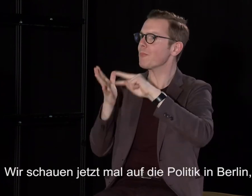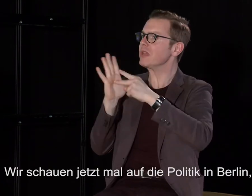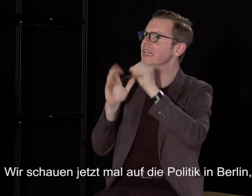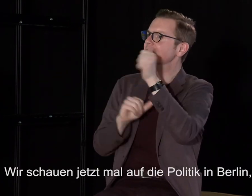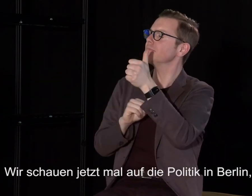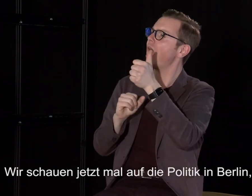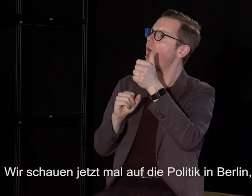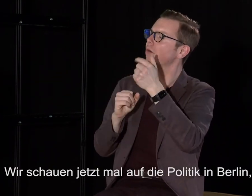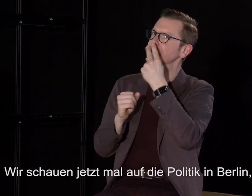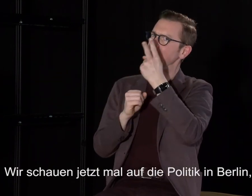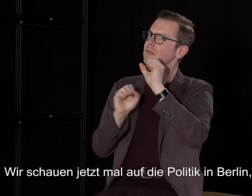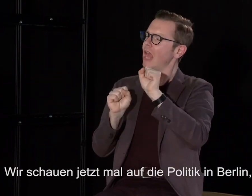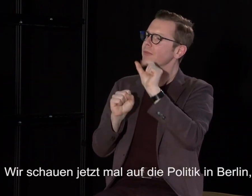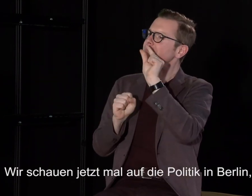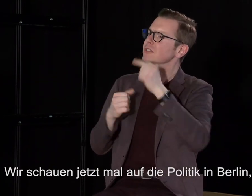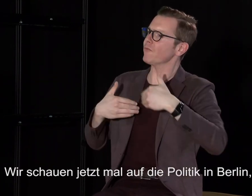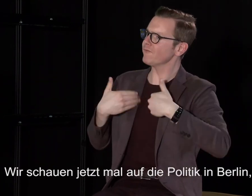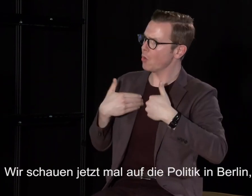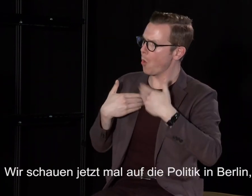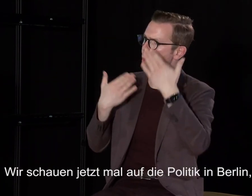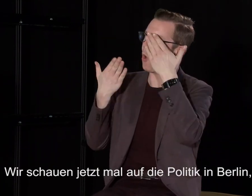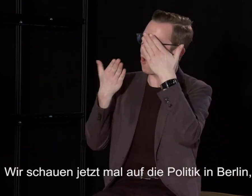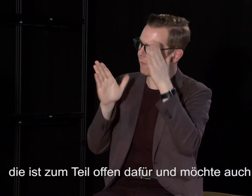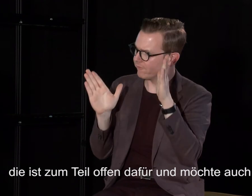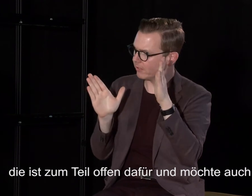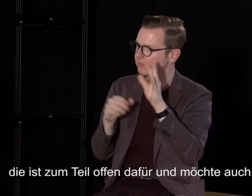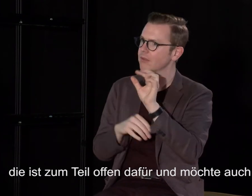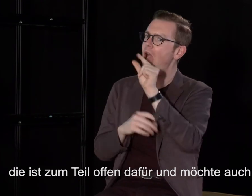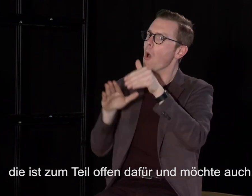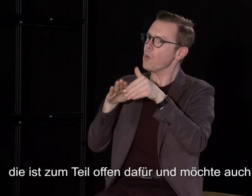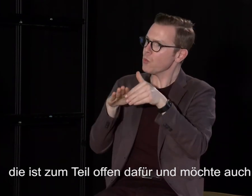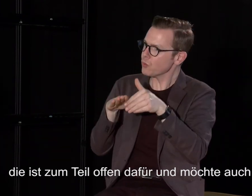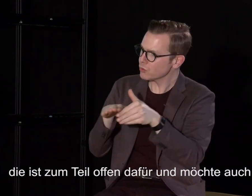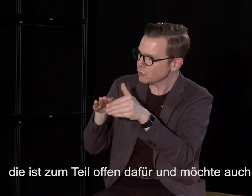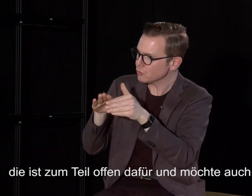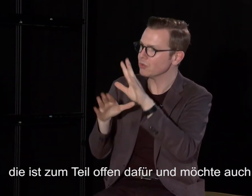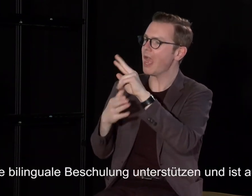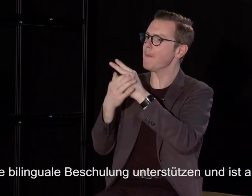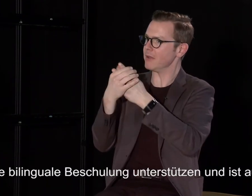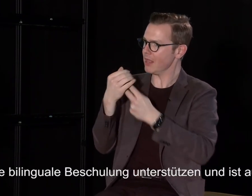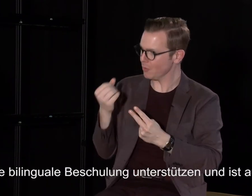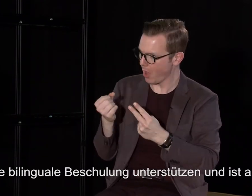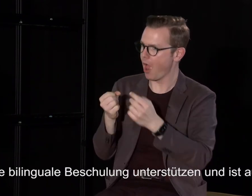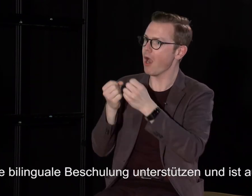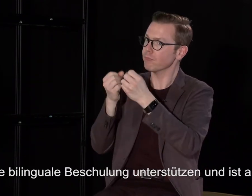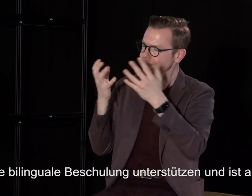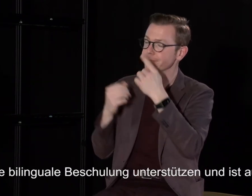schauen jetzt mal auf die Politik in Berlin. Die ist zum Teil offen, möchte auch unterstützen, möchte diese bielogeale